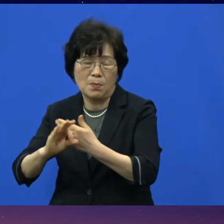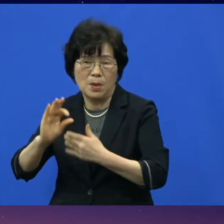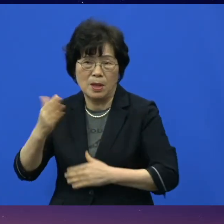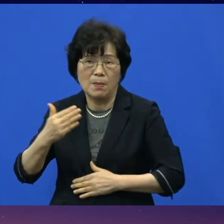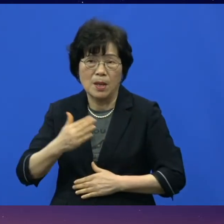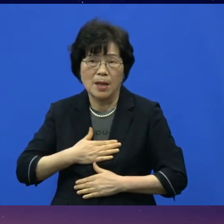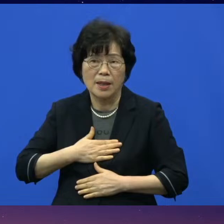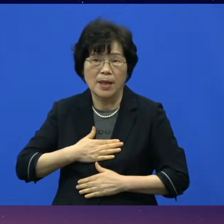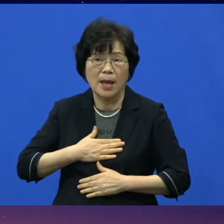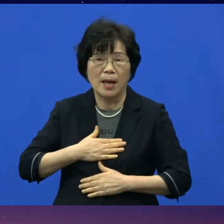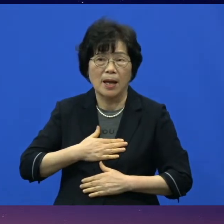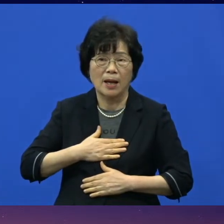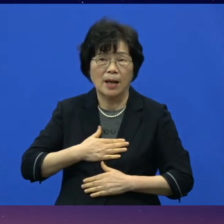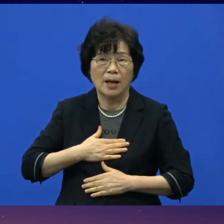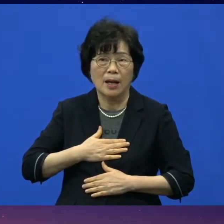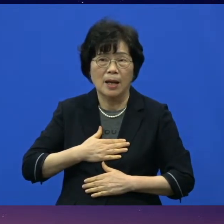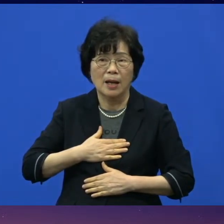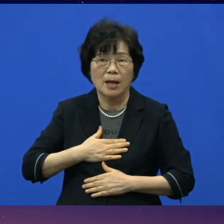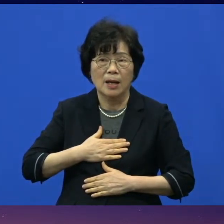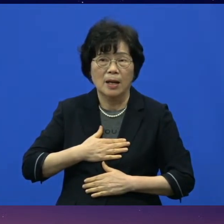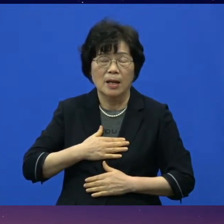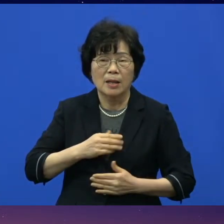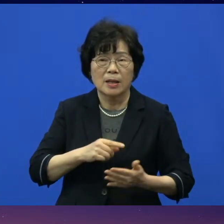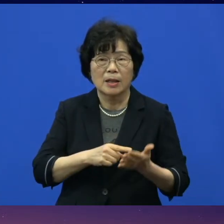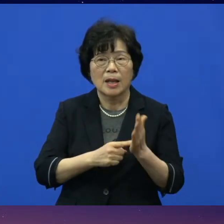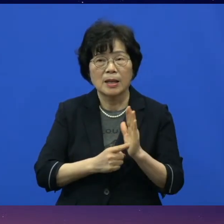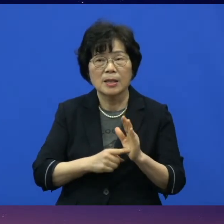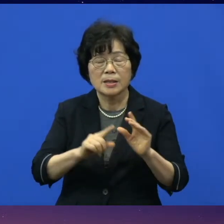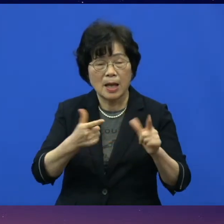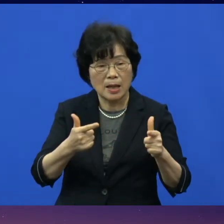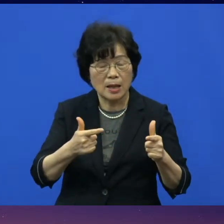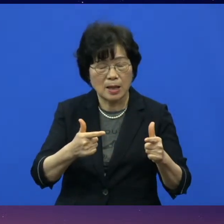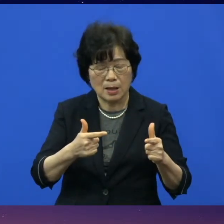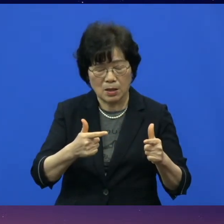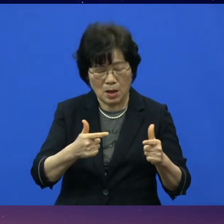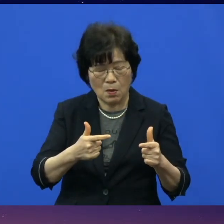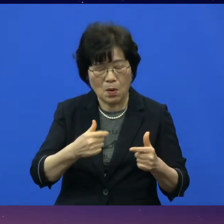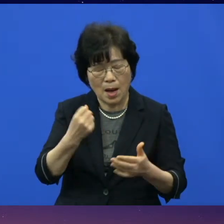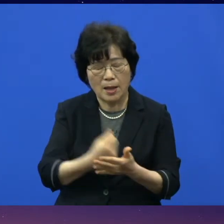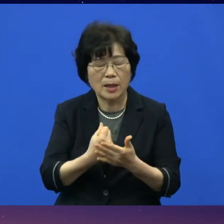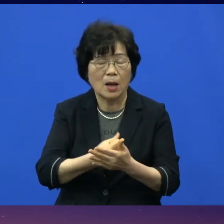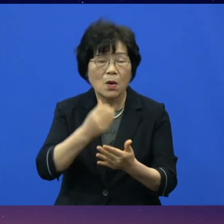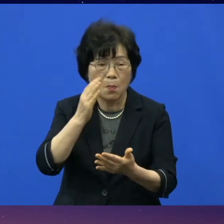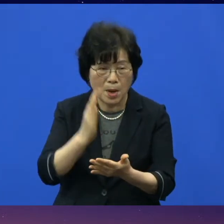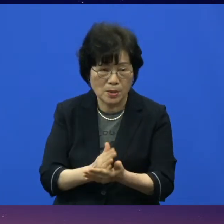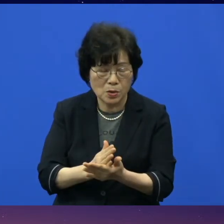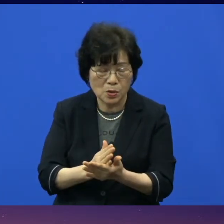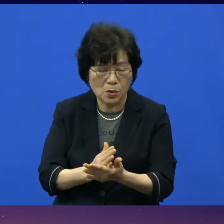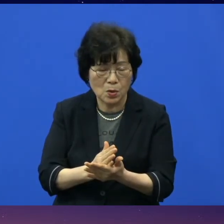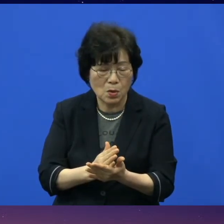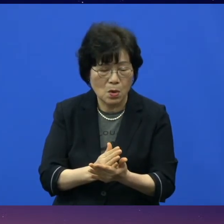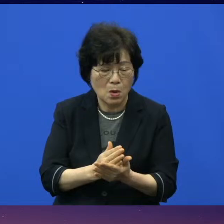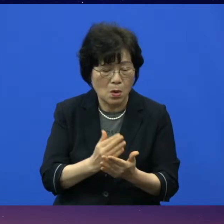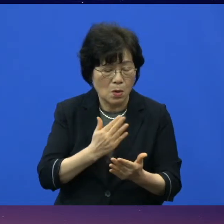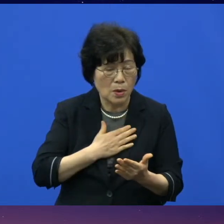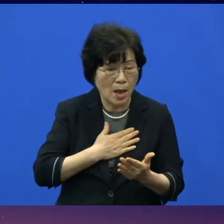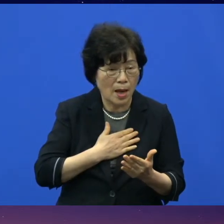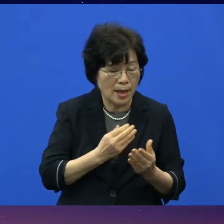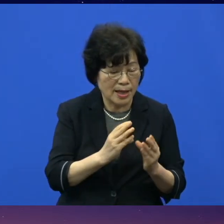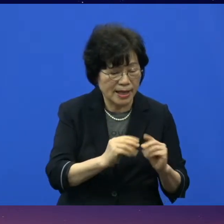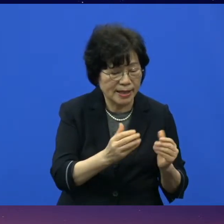내가 드러나지 않는 것으로 초조해하지 마십시오. 내가 드러날 이유가 없습니다. 깨어진 것만 보여질 가능성이 높아요. 그러면